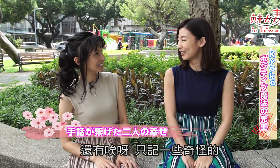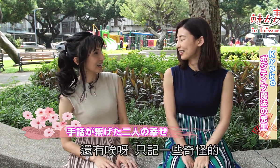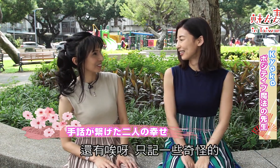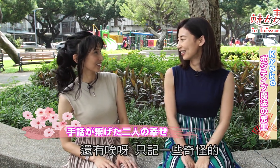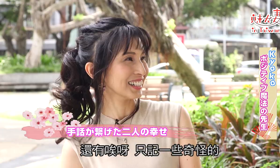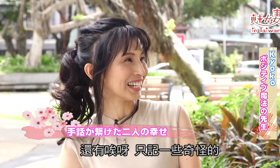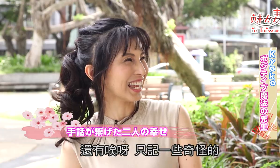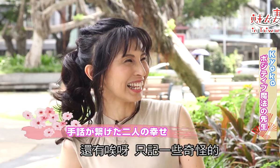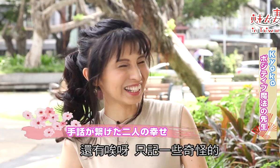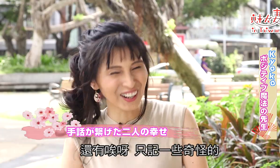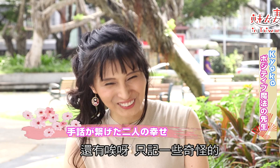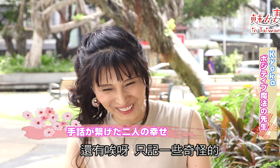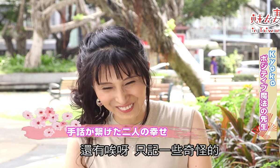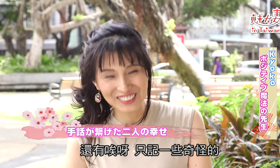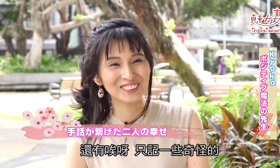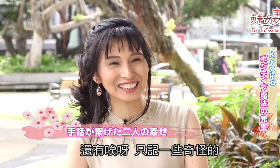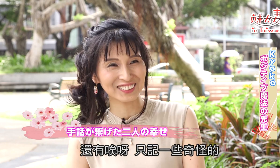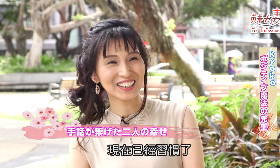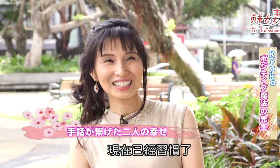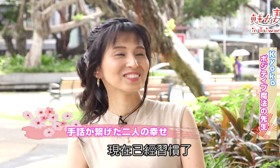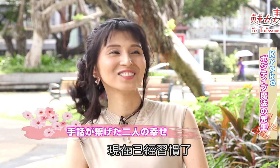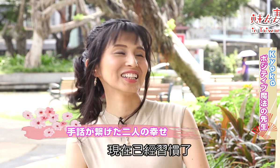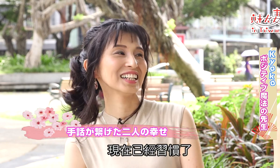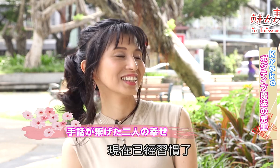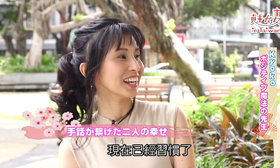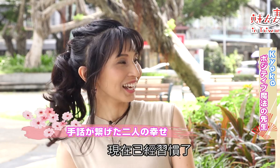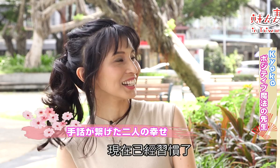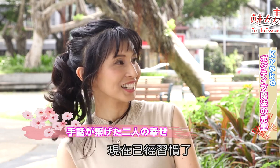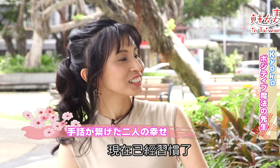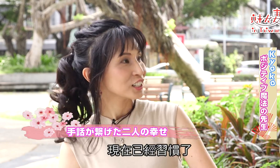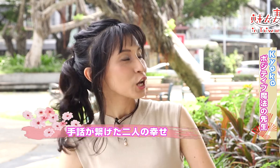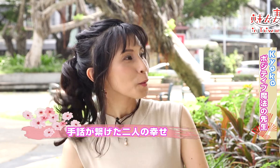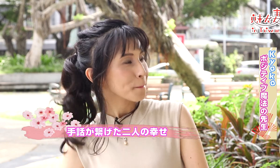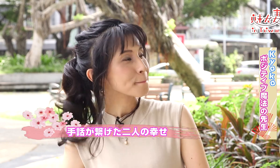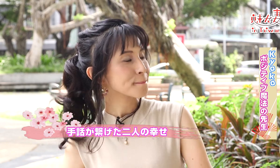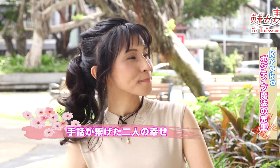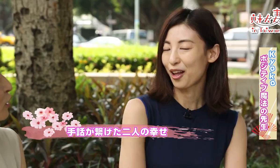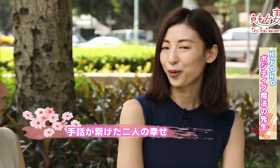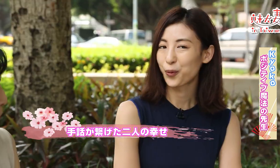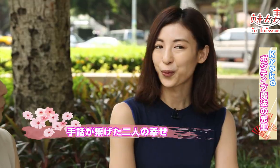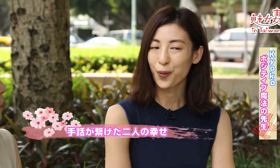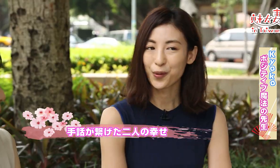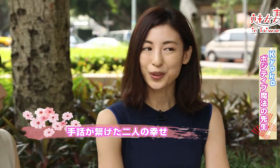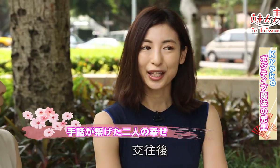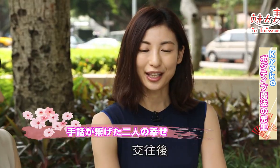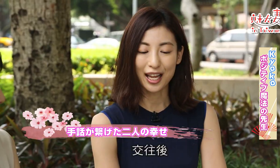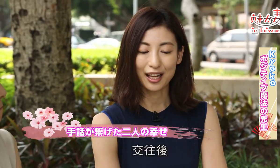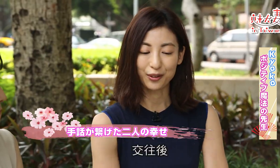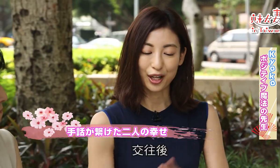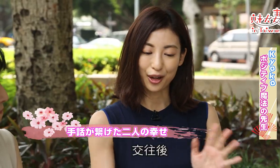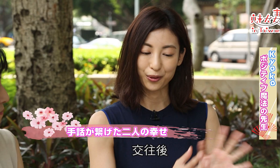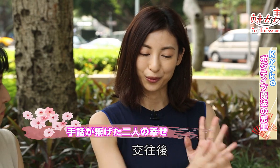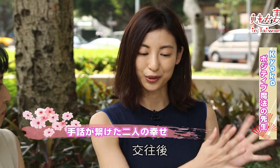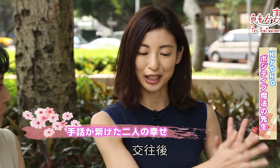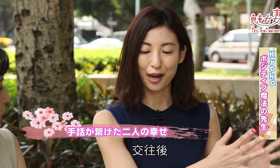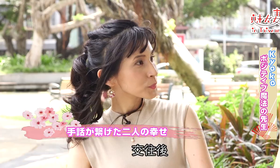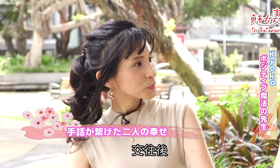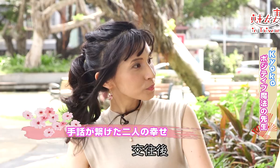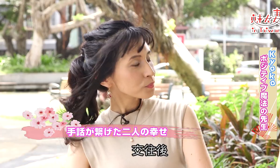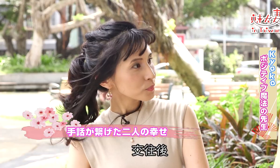ヤーとかなんか変なのとか思ってましたけど今もう慣れて、はい、 なるほど、うん、そうやってあの仲良くお付き合いをされていく中